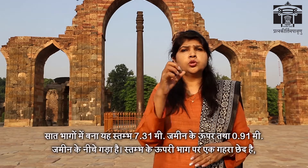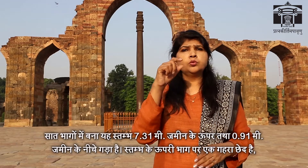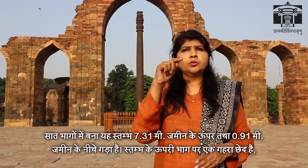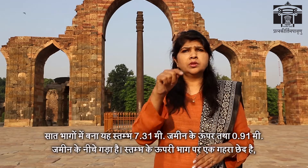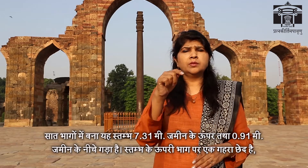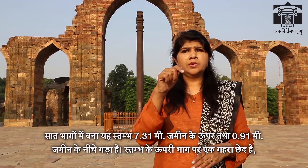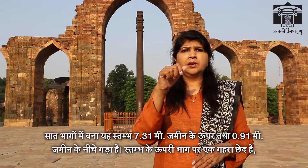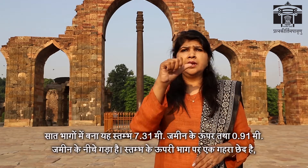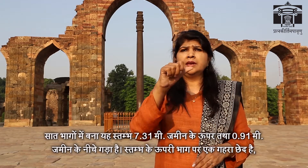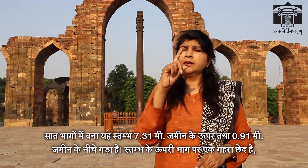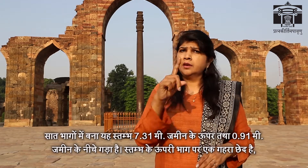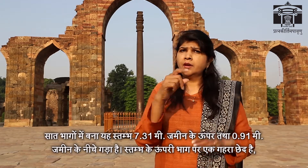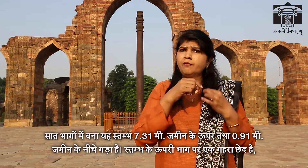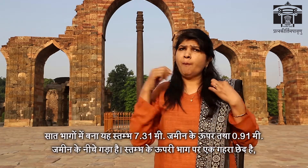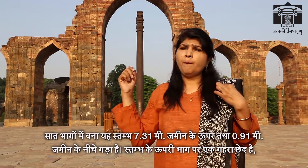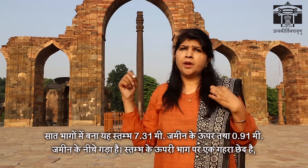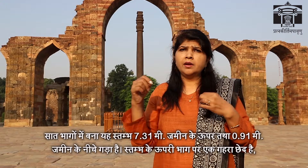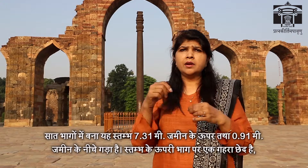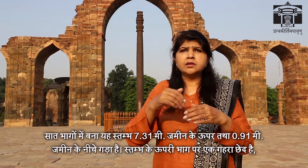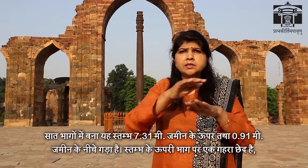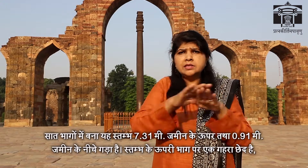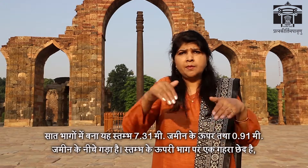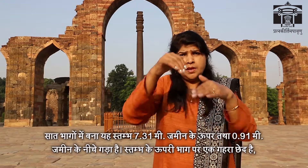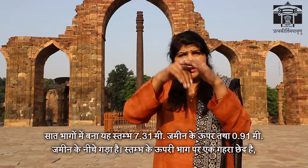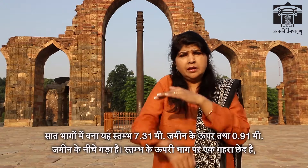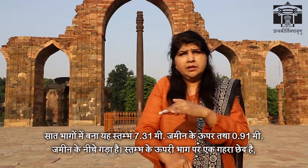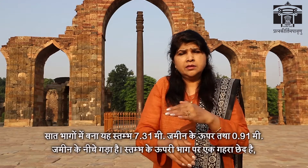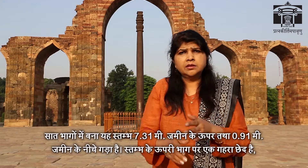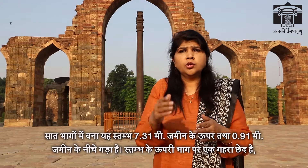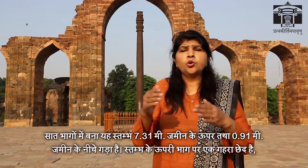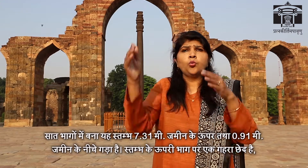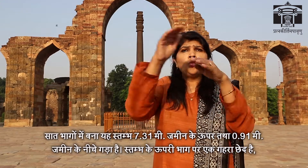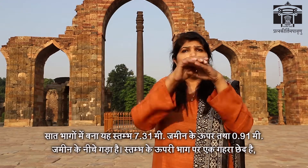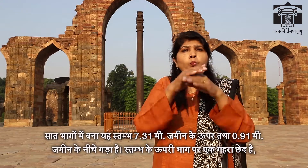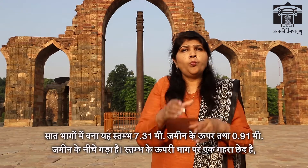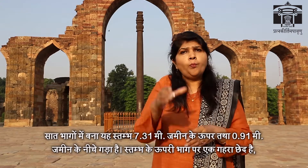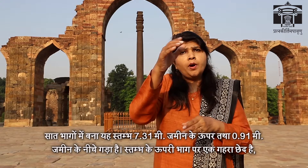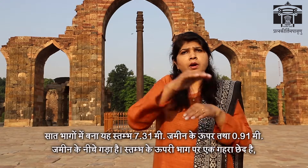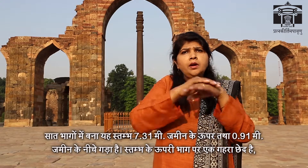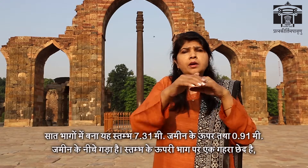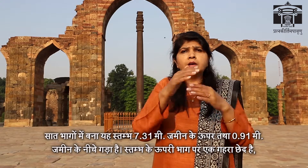0.91 मीटर जमीन से नीचे गड़ा है। स्तंभ के ऊपरी भाग पर एक गहरा छेद